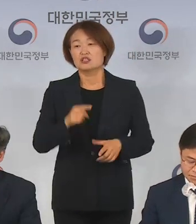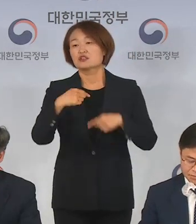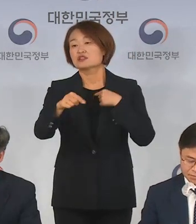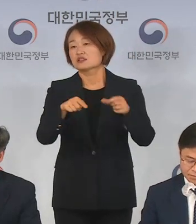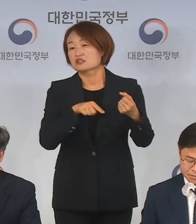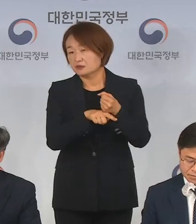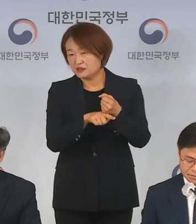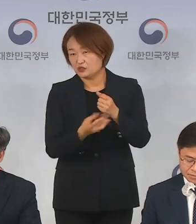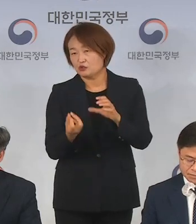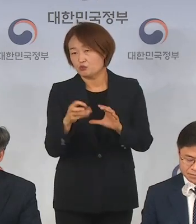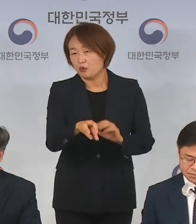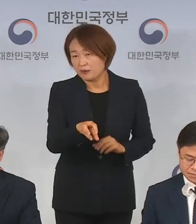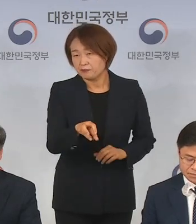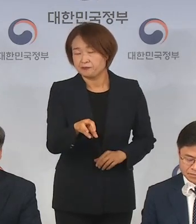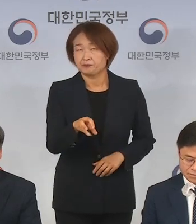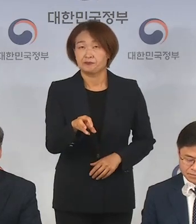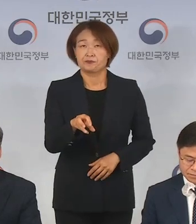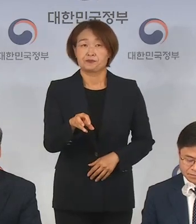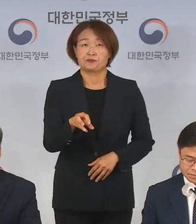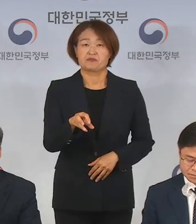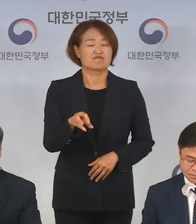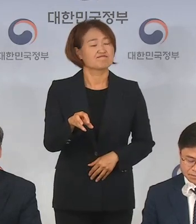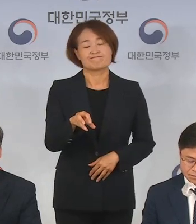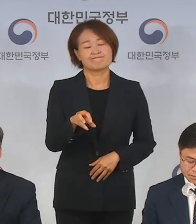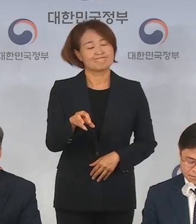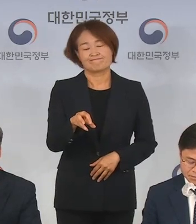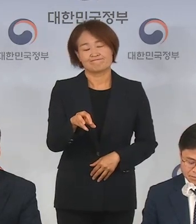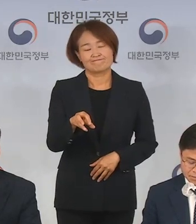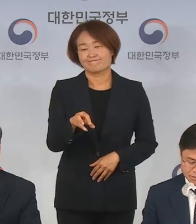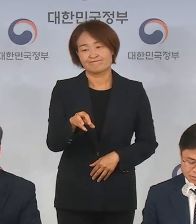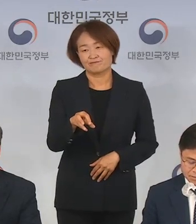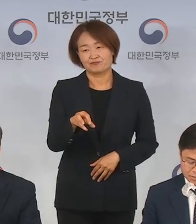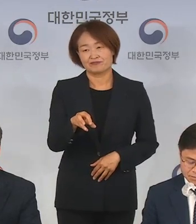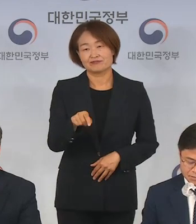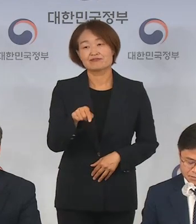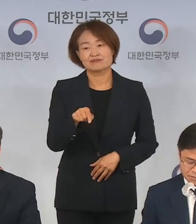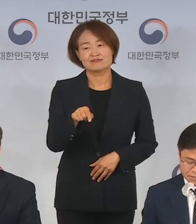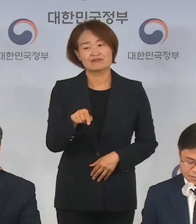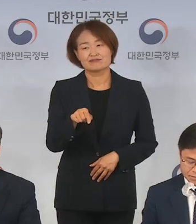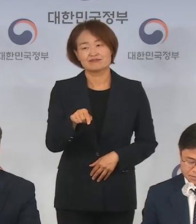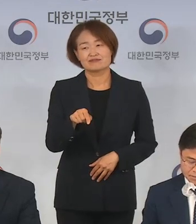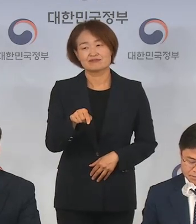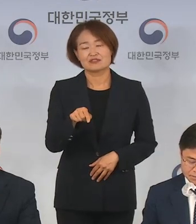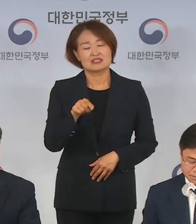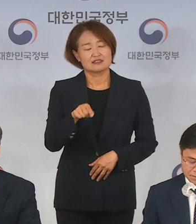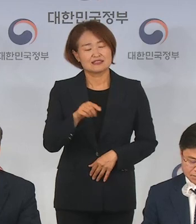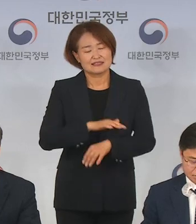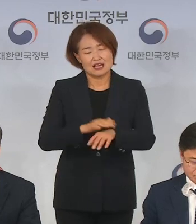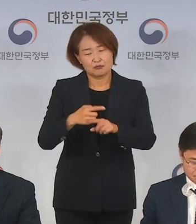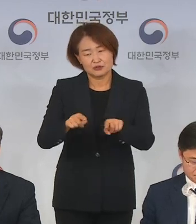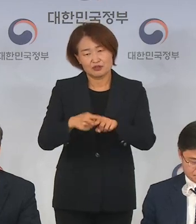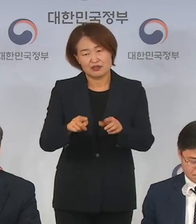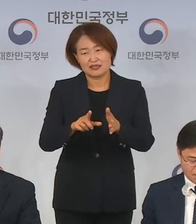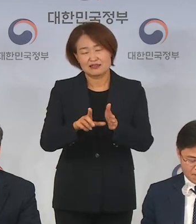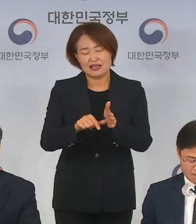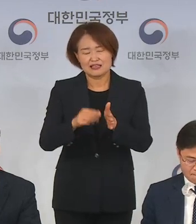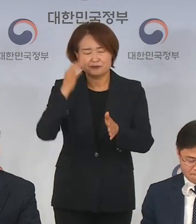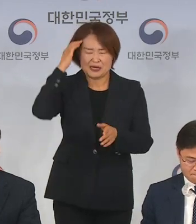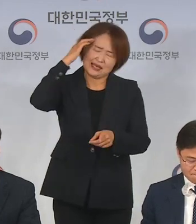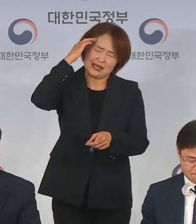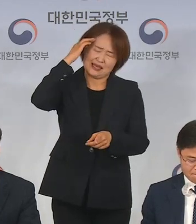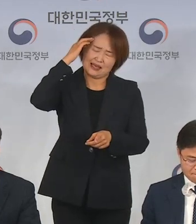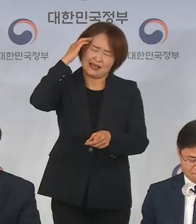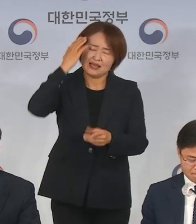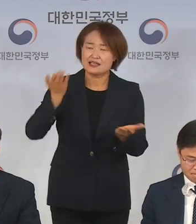정치적 의미를 부여하거나 이렇게 하는 것은 실제 긍정적인 제대로 분석을 하는데 방해가 되지